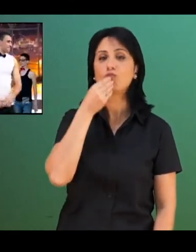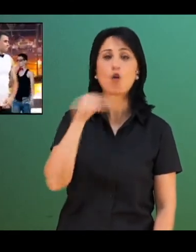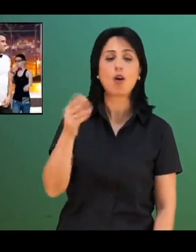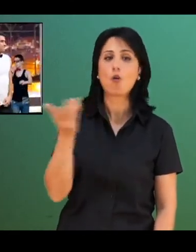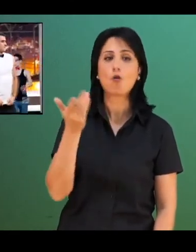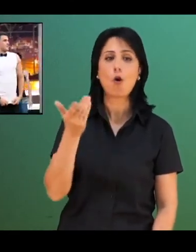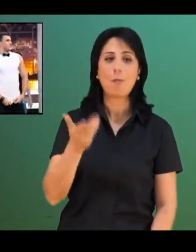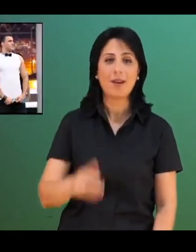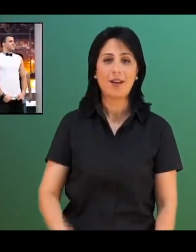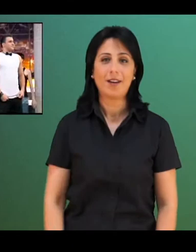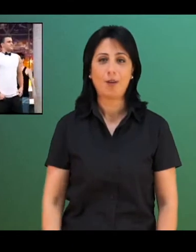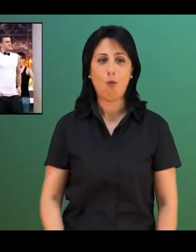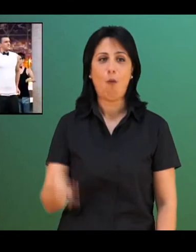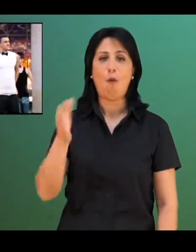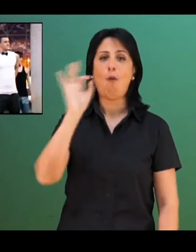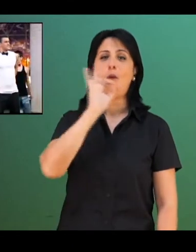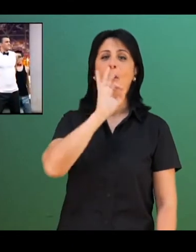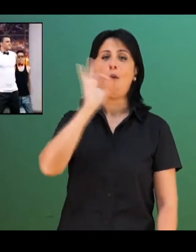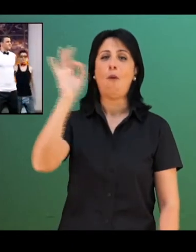აი ეს